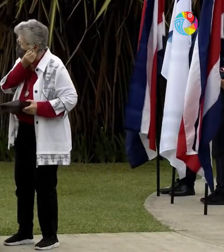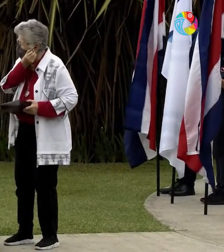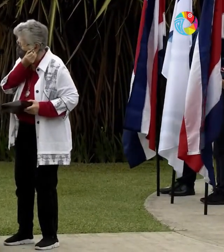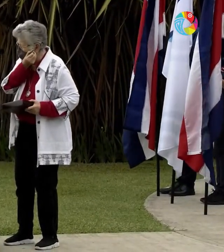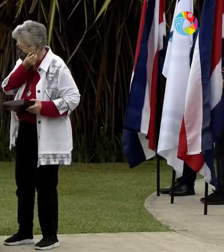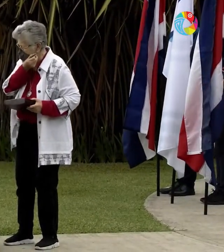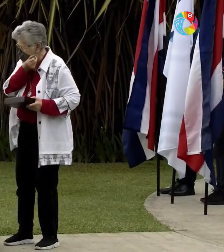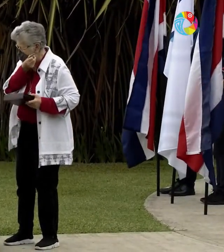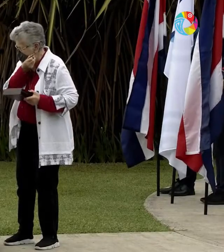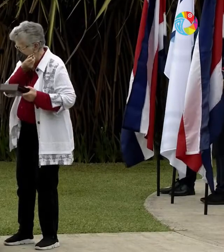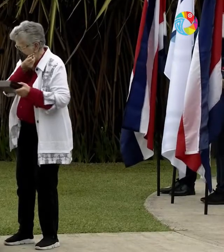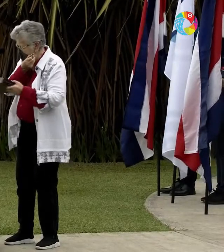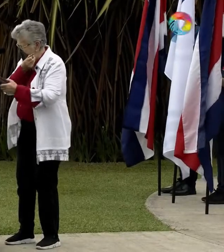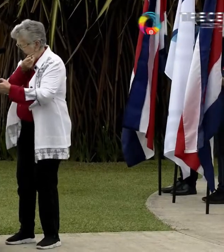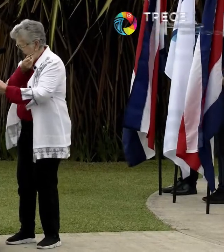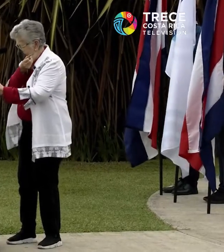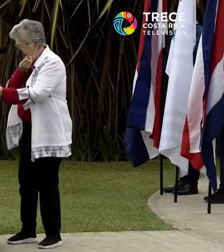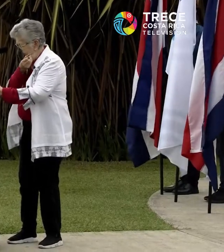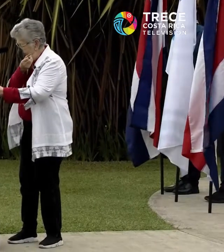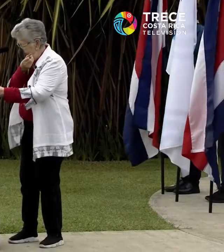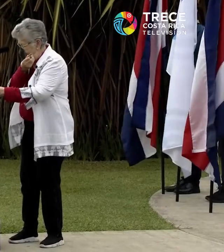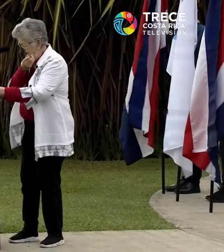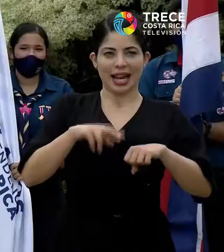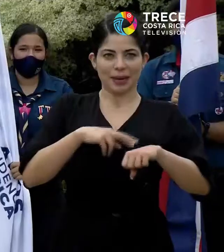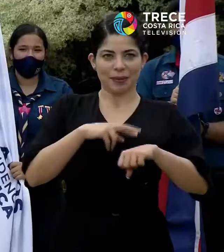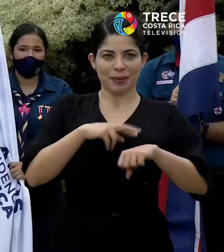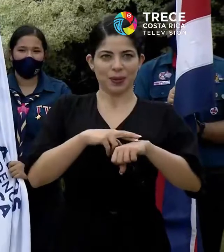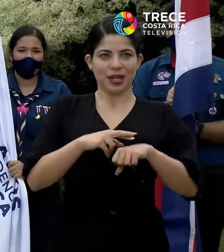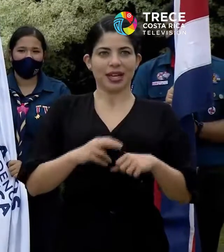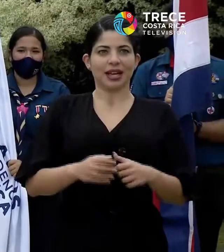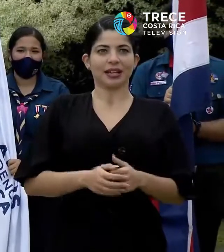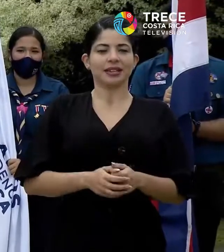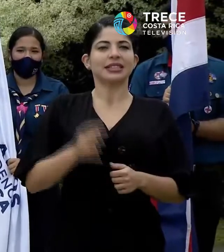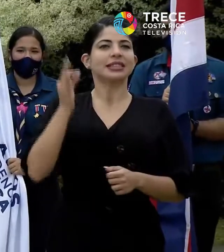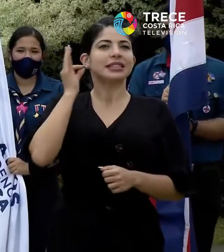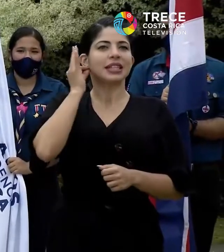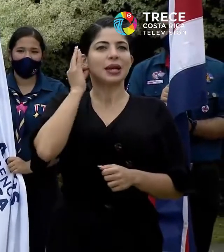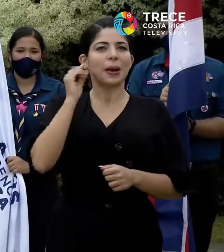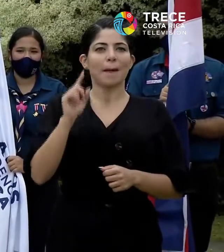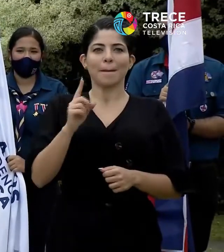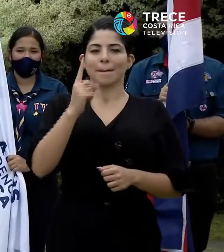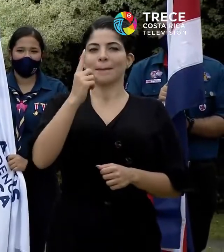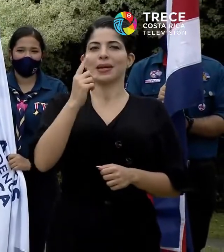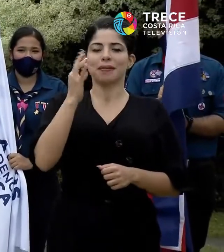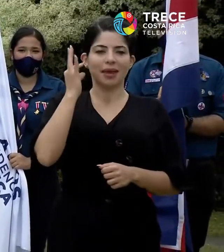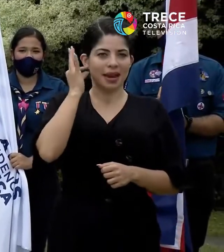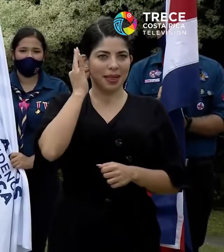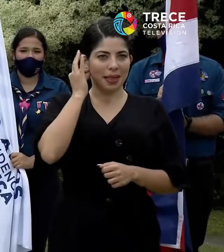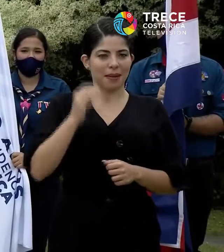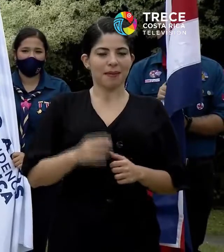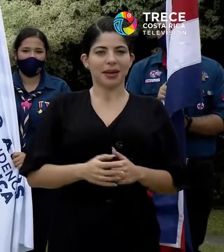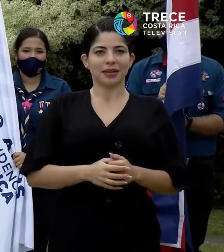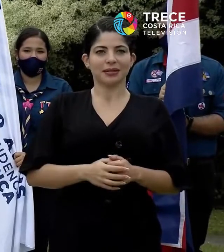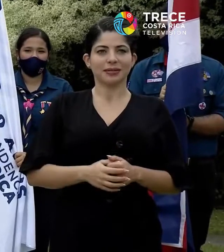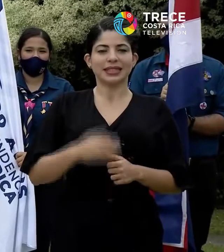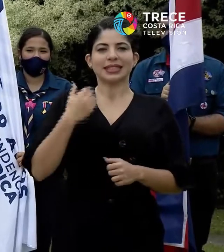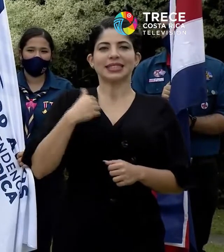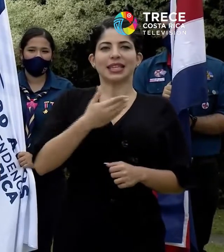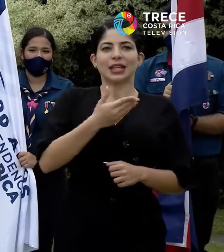Señor presidente de la República, señora primera dama,